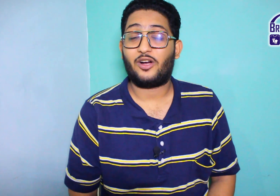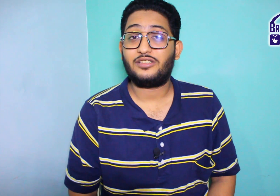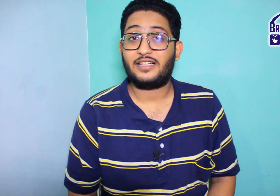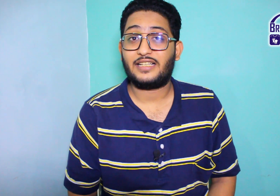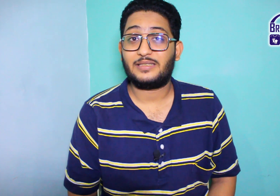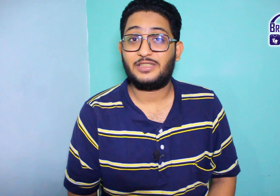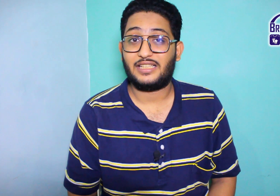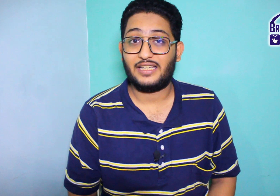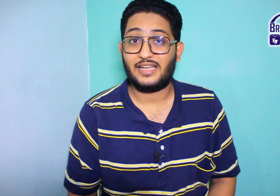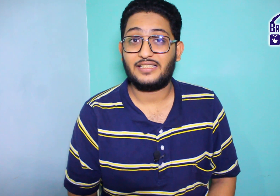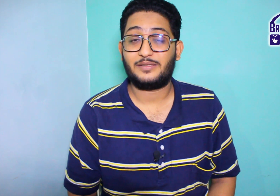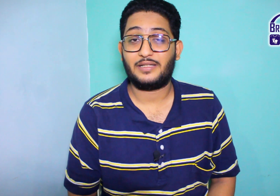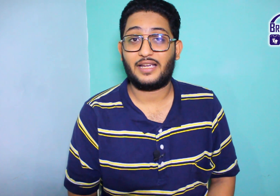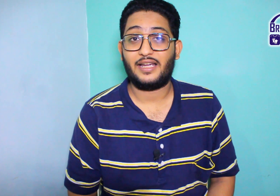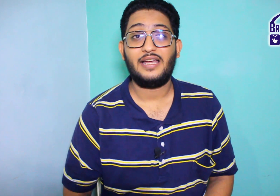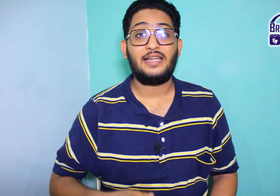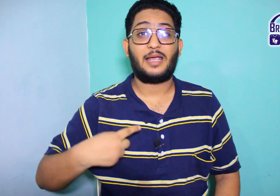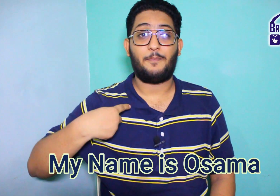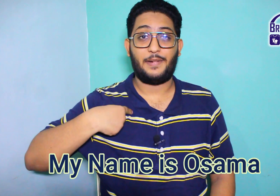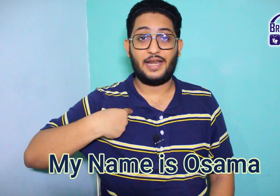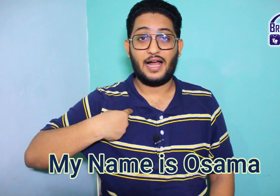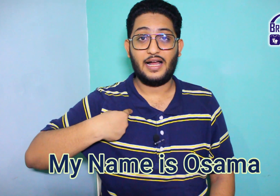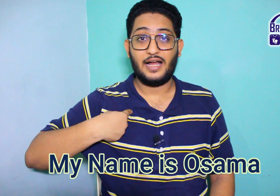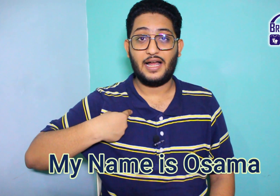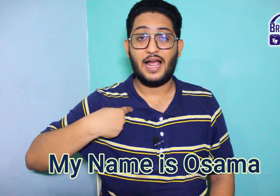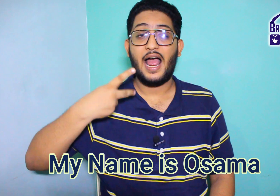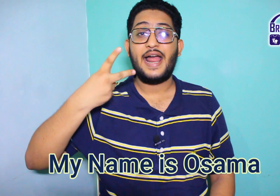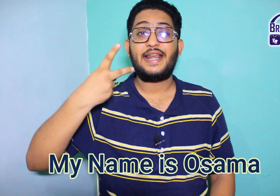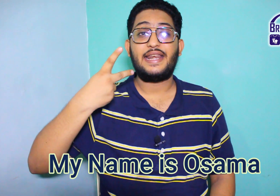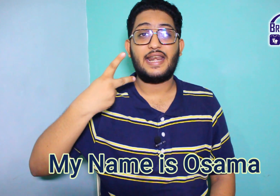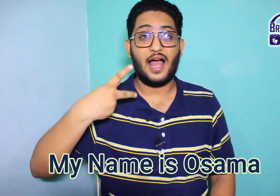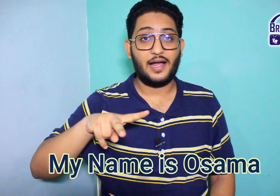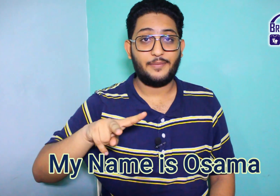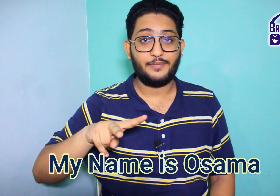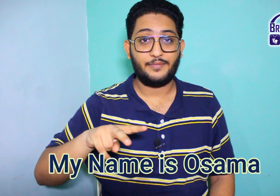और सेंटेंस अगर हम सीखेंगे, इसमें ये है कि मेरा नाम